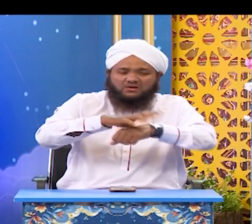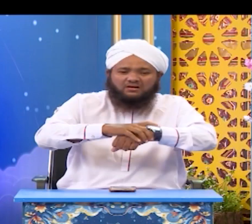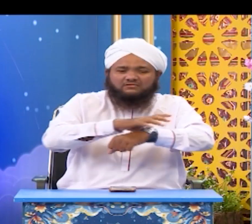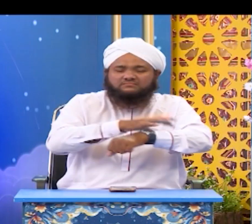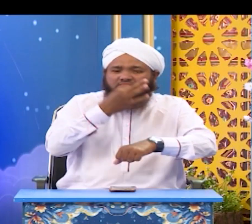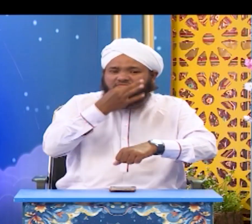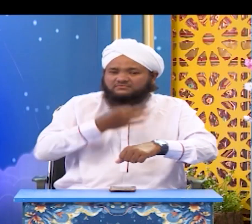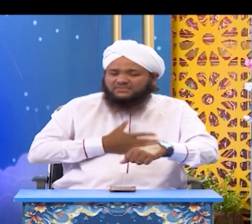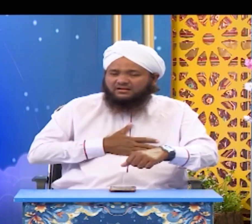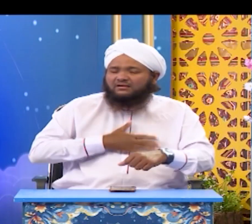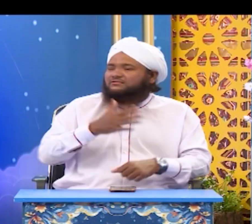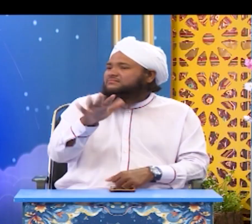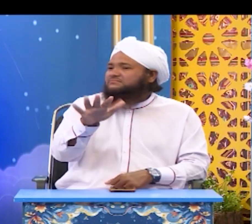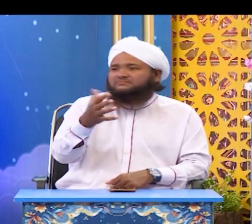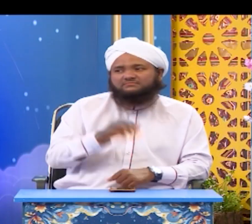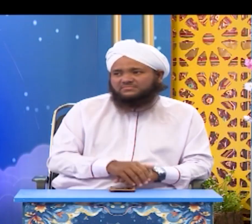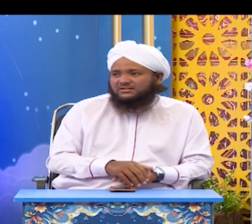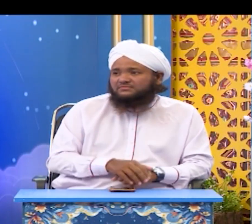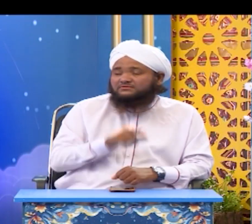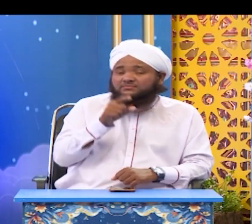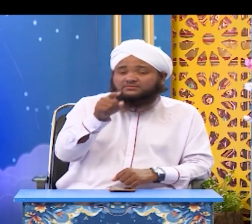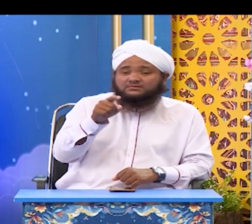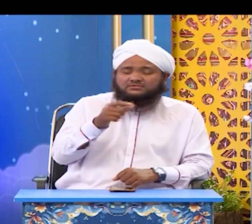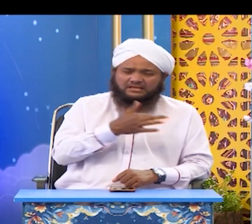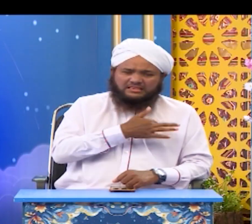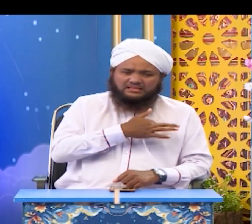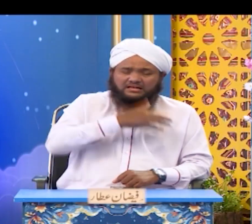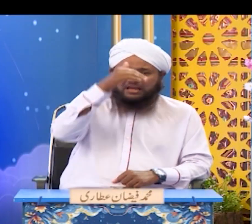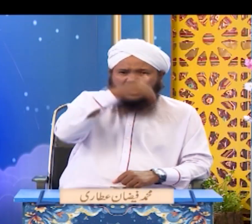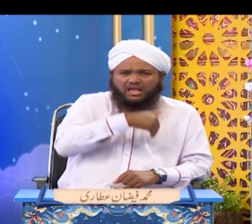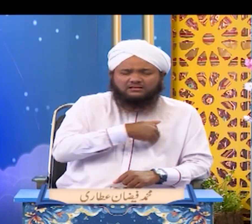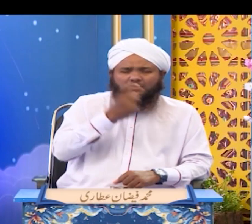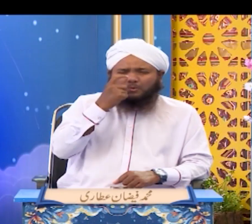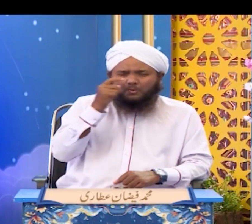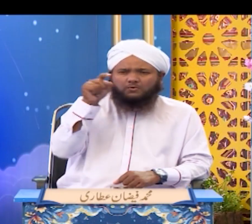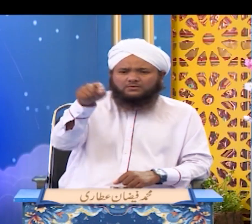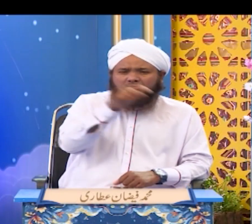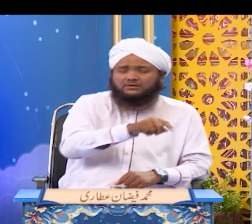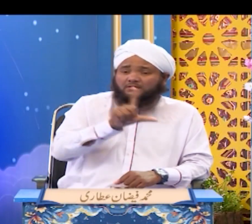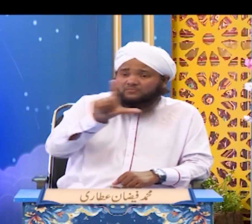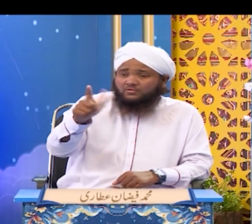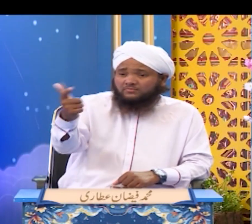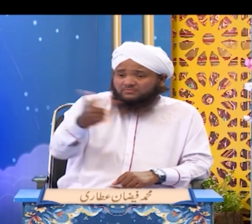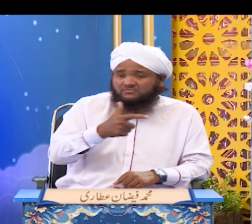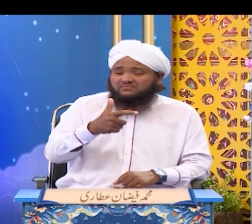کی فریاد سننے والا تھا، نہ کسی کے دل میں ان عورتوں کے لیے رحم و کرم کا کوئی جذبہ